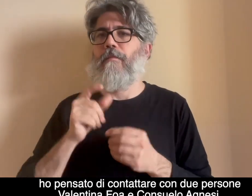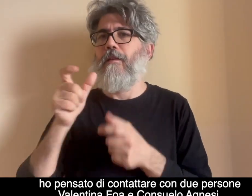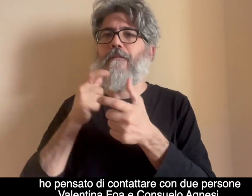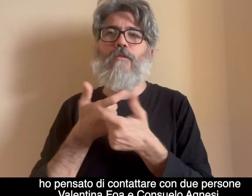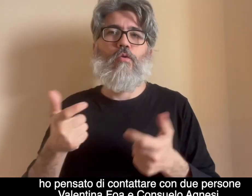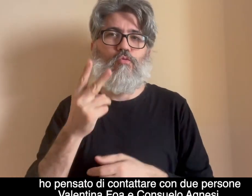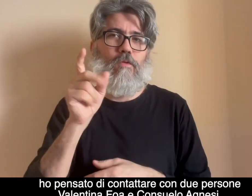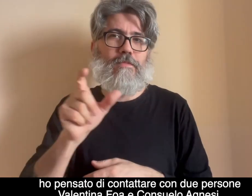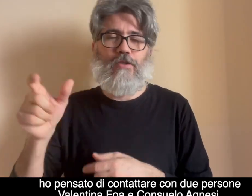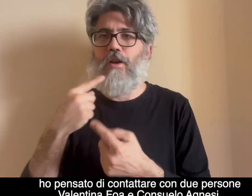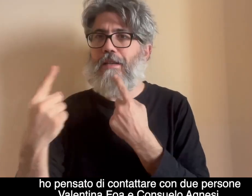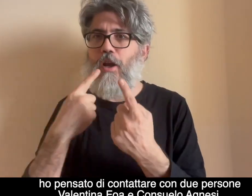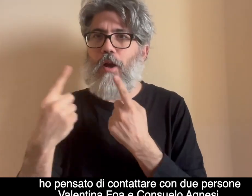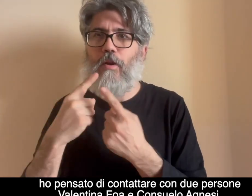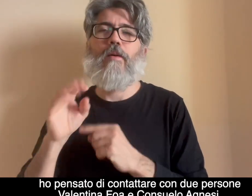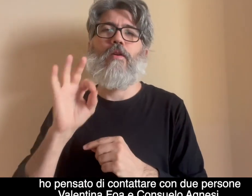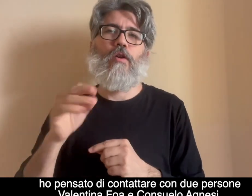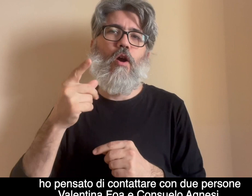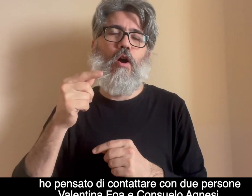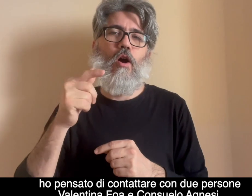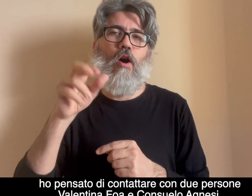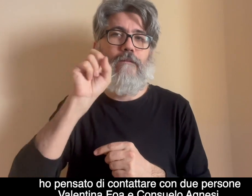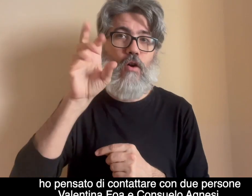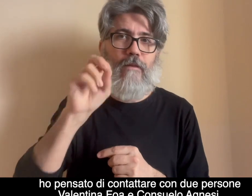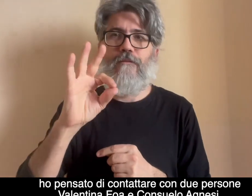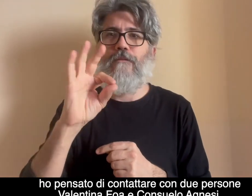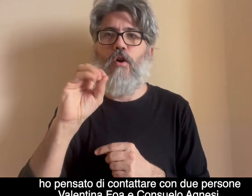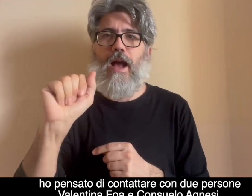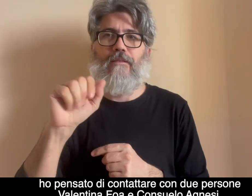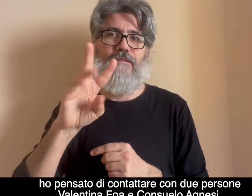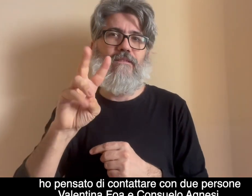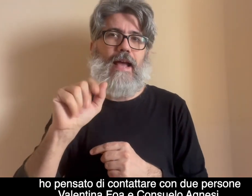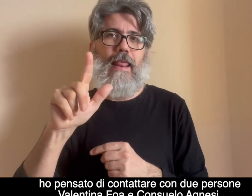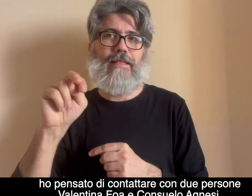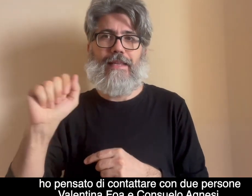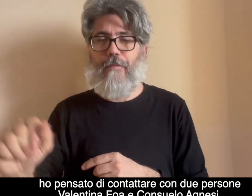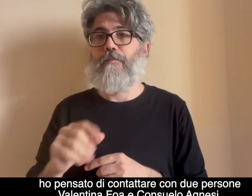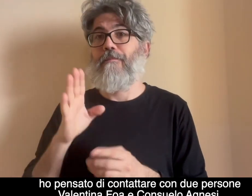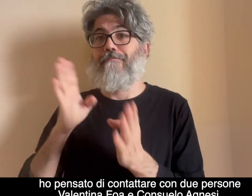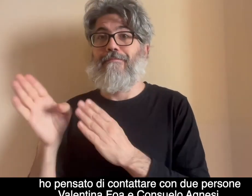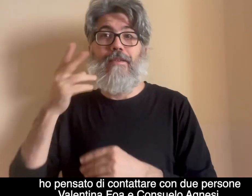pensato di contattare due persone con le quali confrontarmi valentina foa e